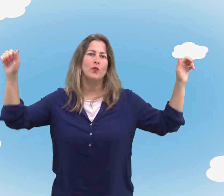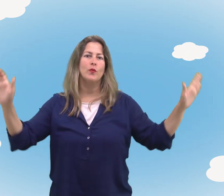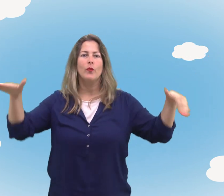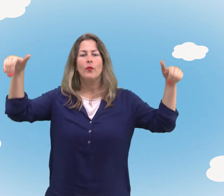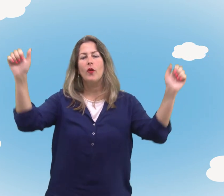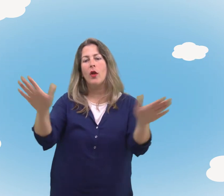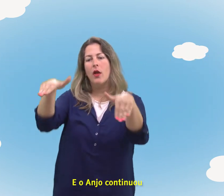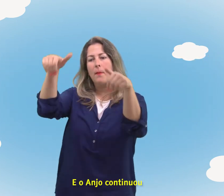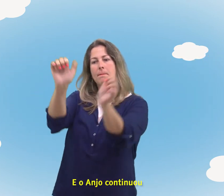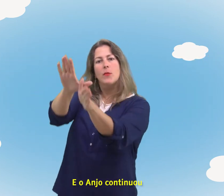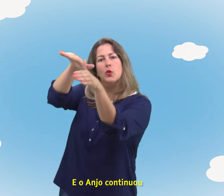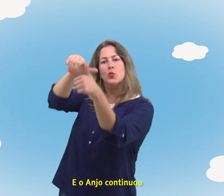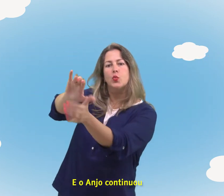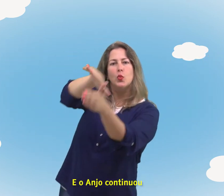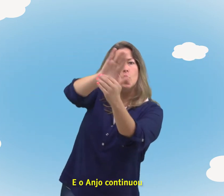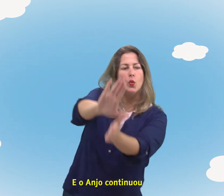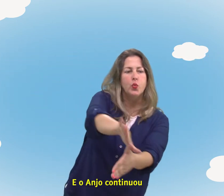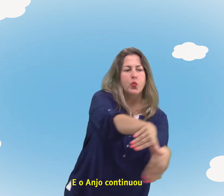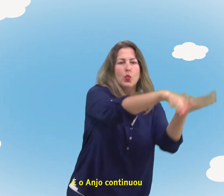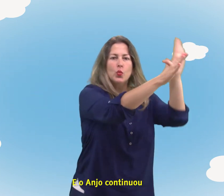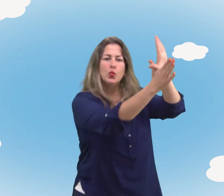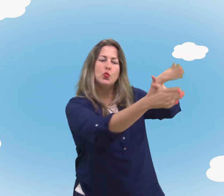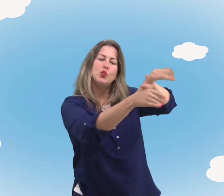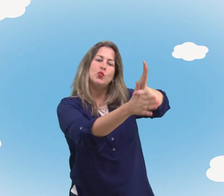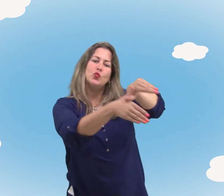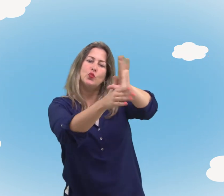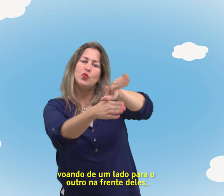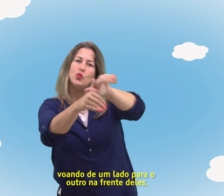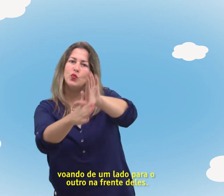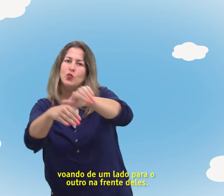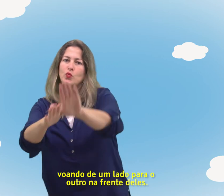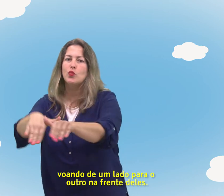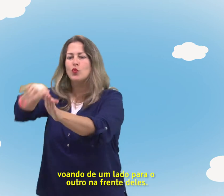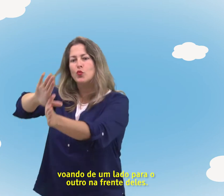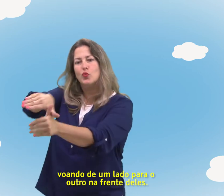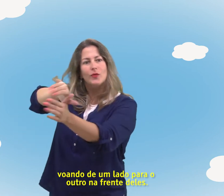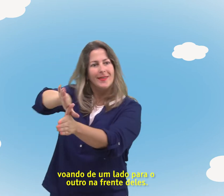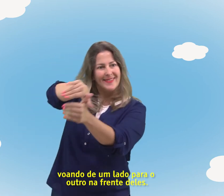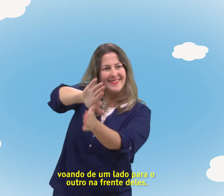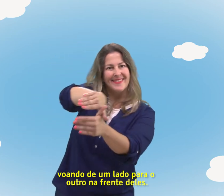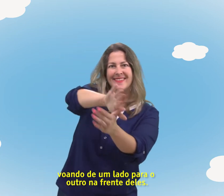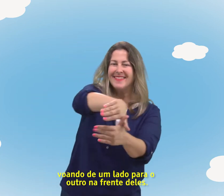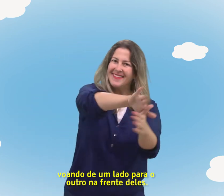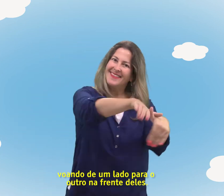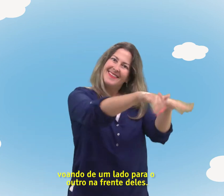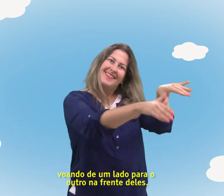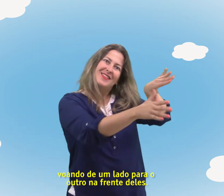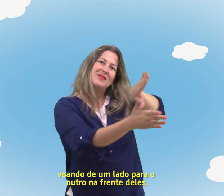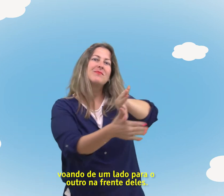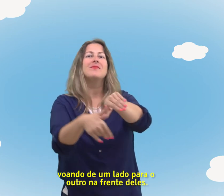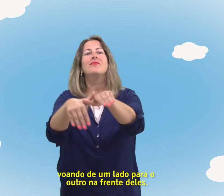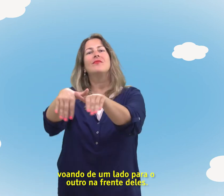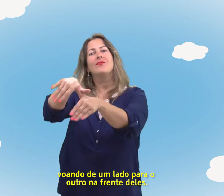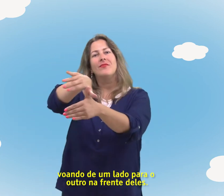e o anjo continuou voando de um lado para o outro na frente deles